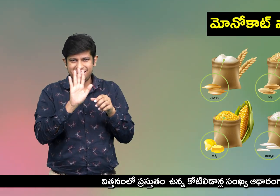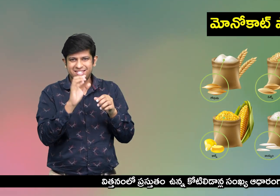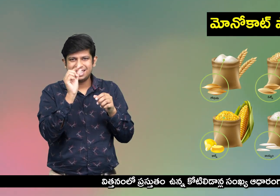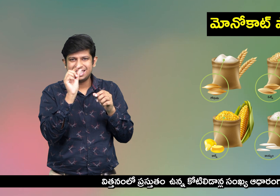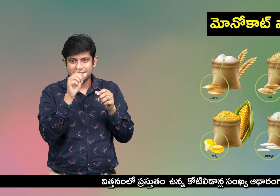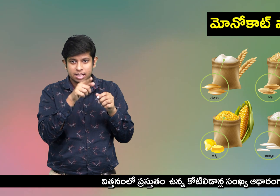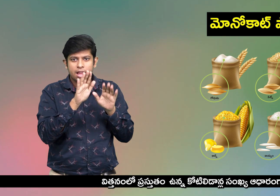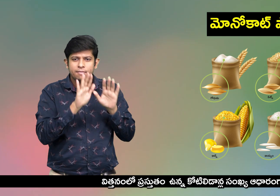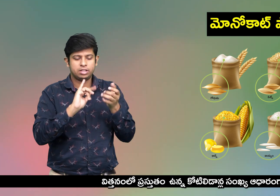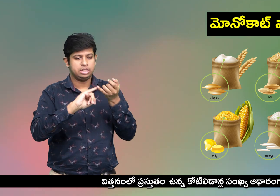ఆధారంగా